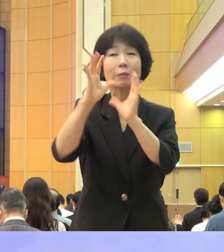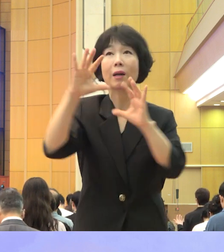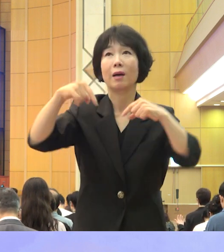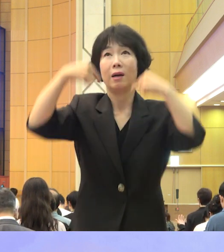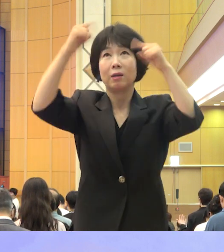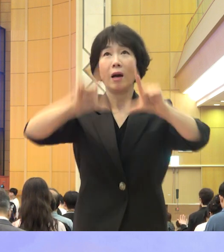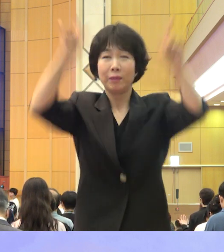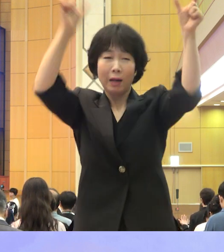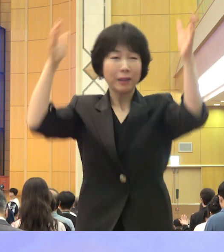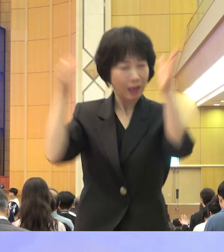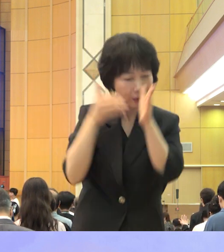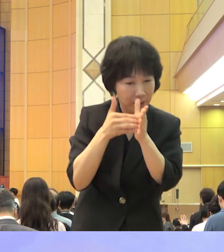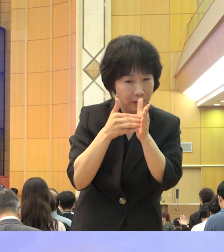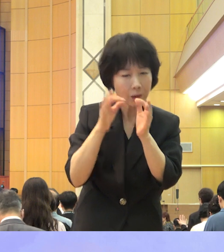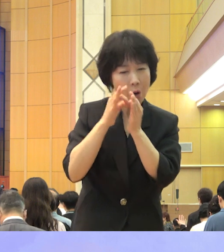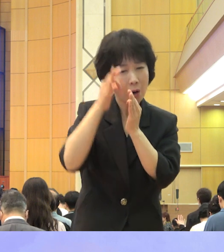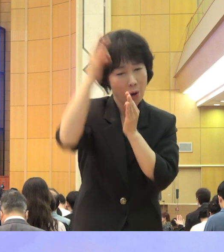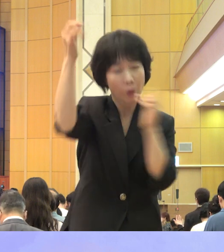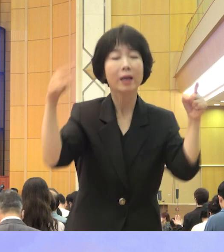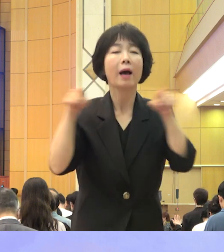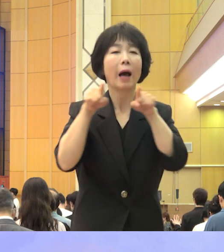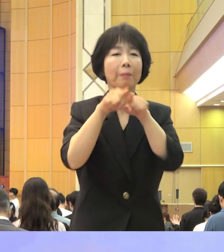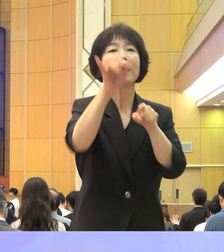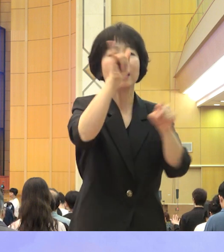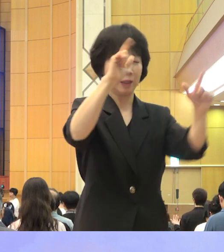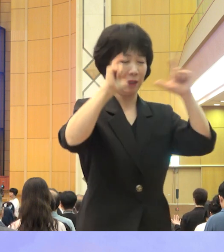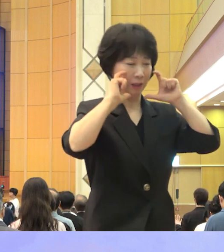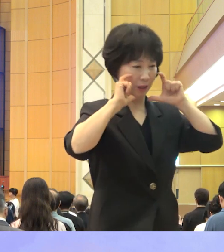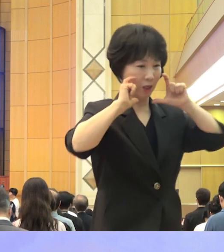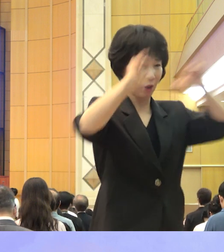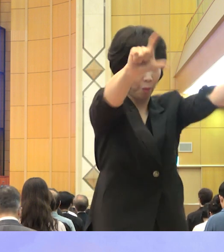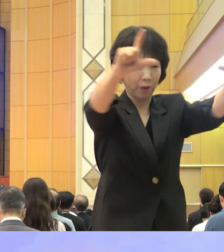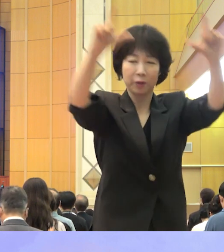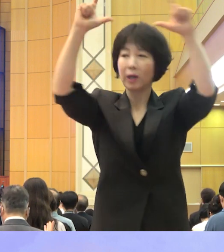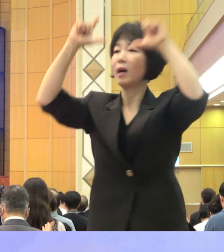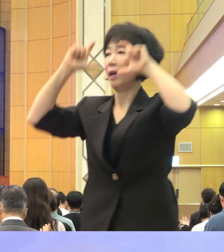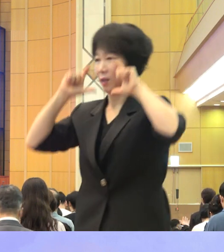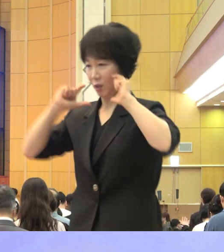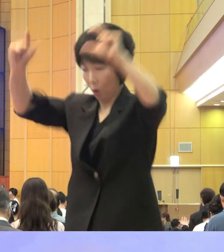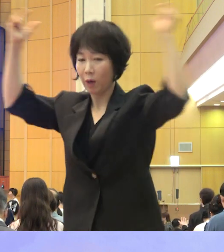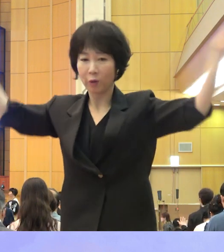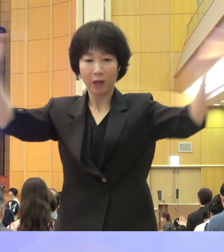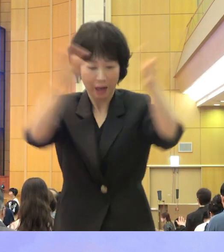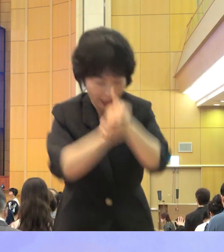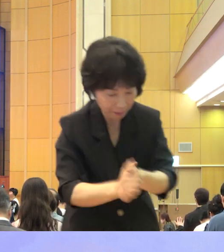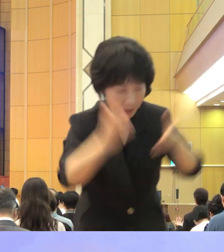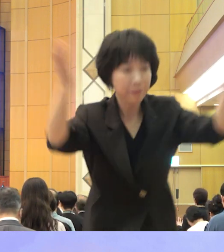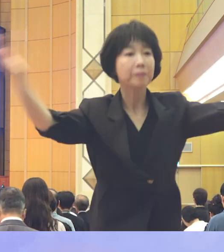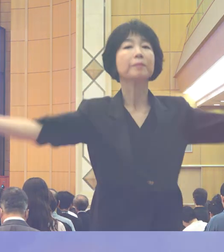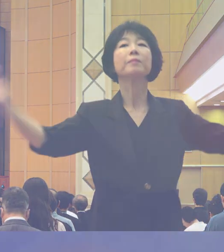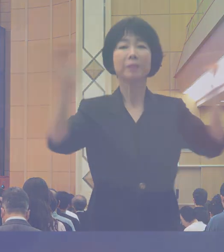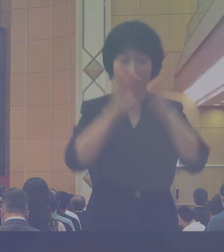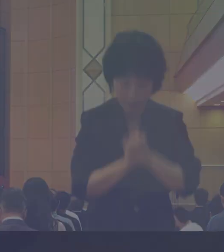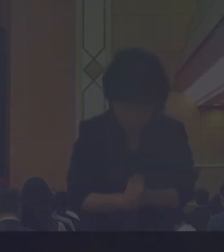앞에 서는 그날까지 영원히 함께 있을지어다. 아멘.